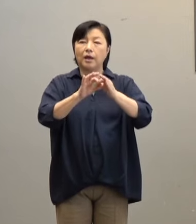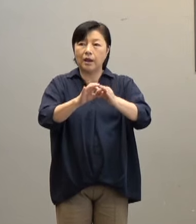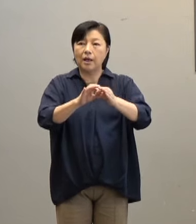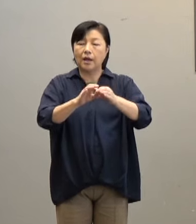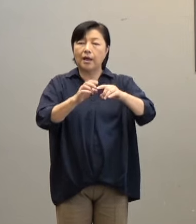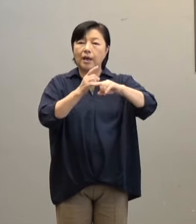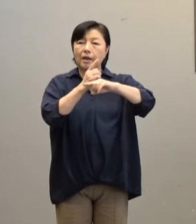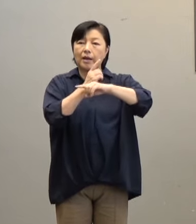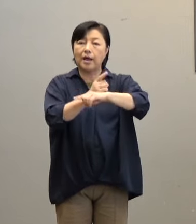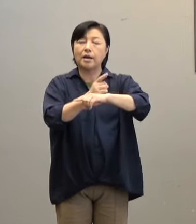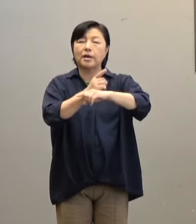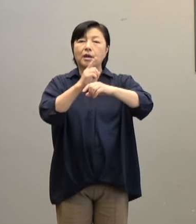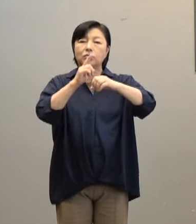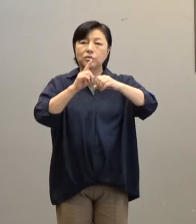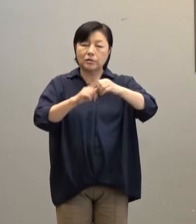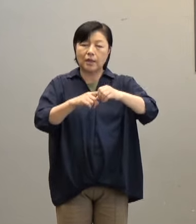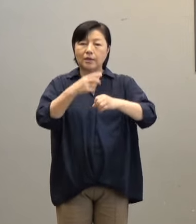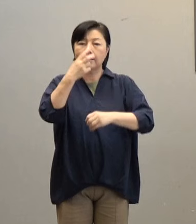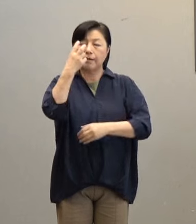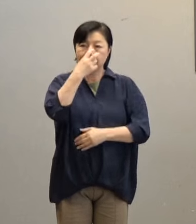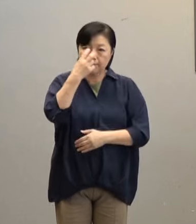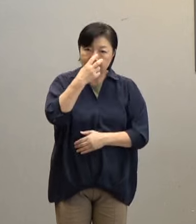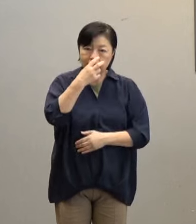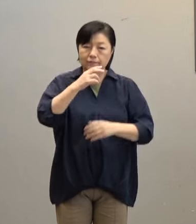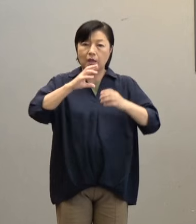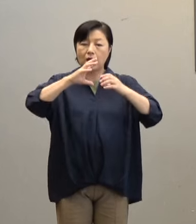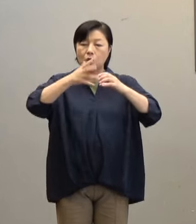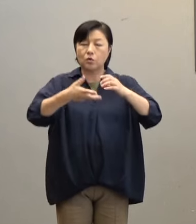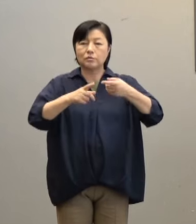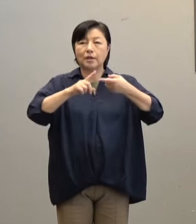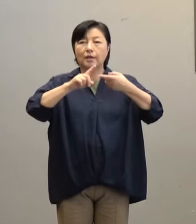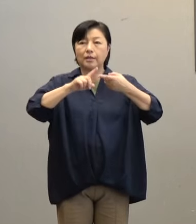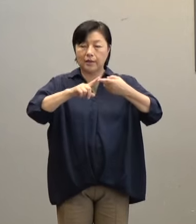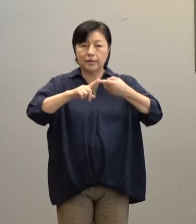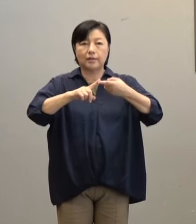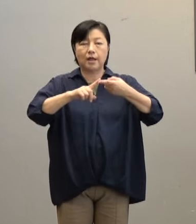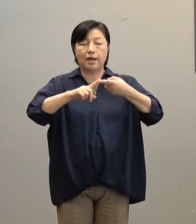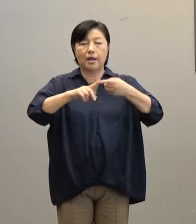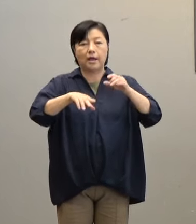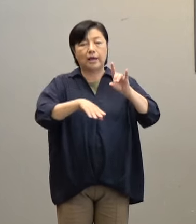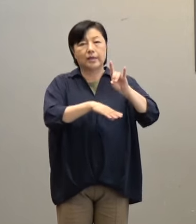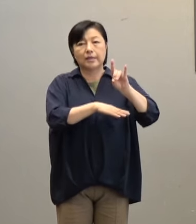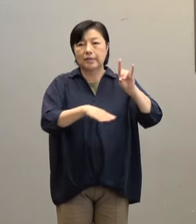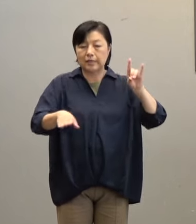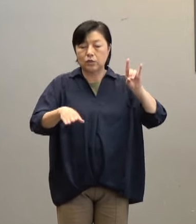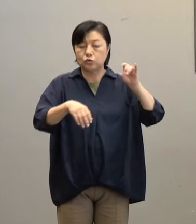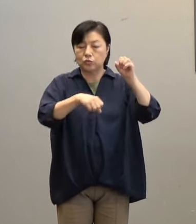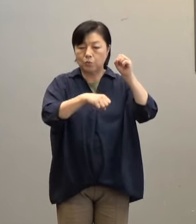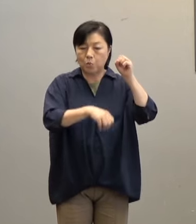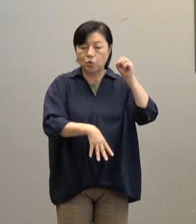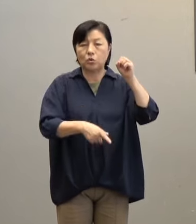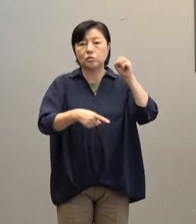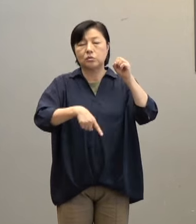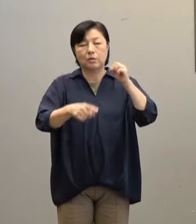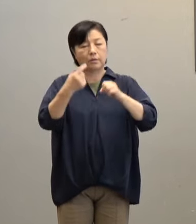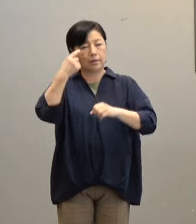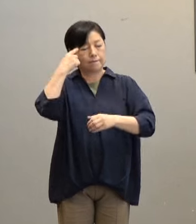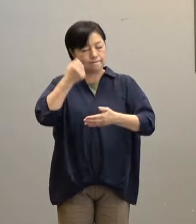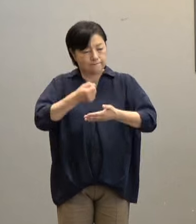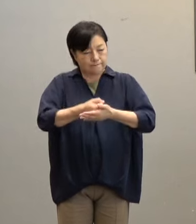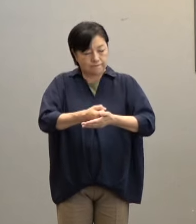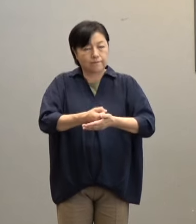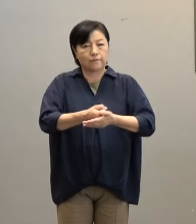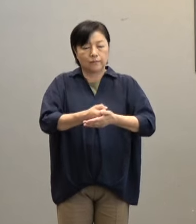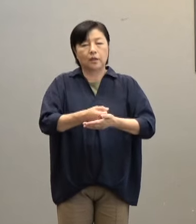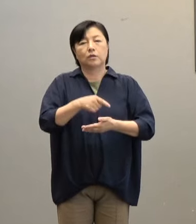科学的な知見に基づき、また国際的なですね、そうした基準に基づいて意思決定をしていくこと